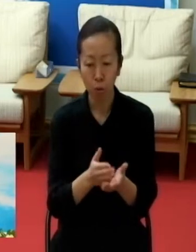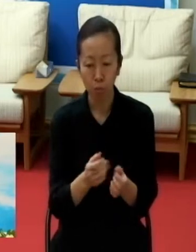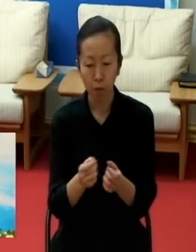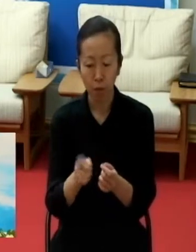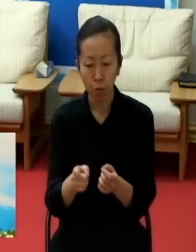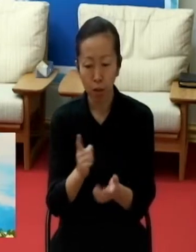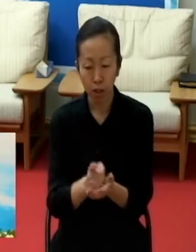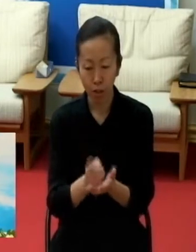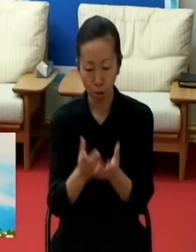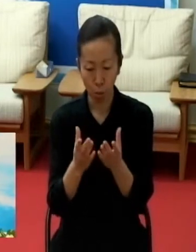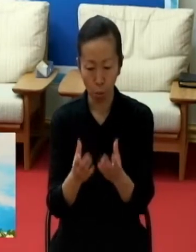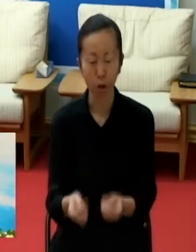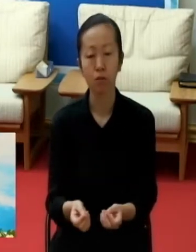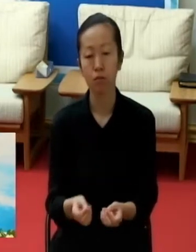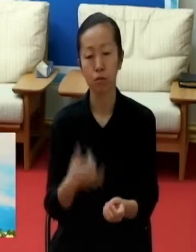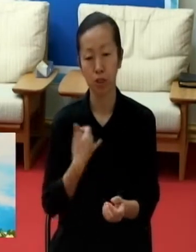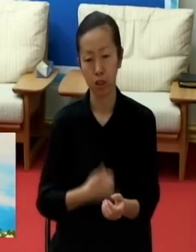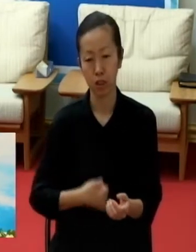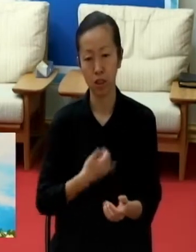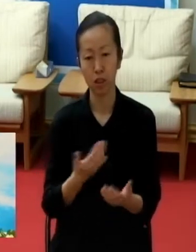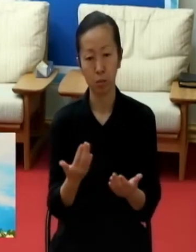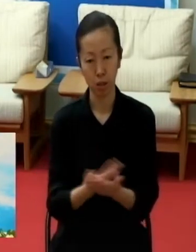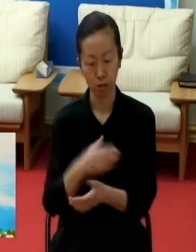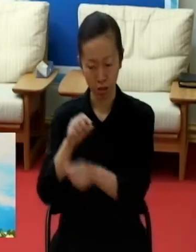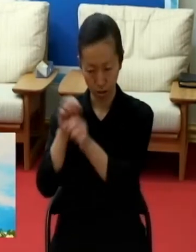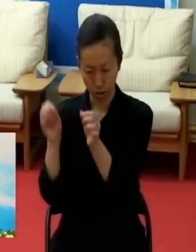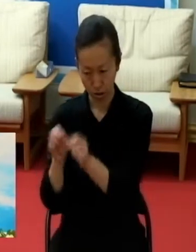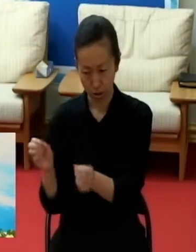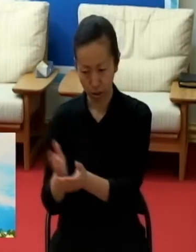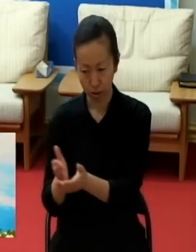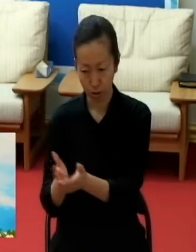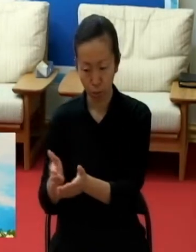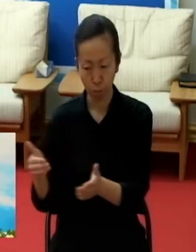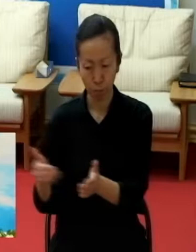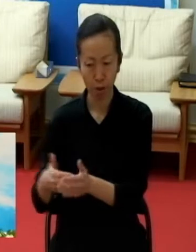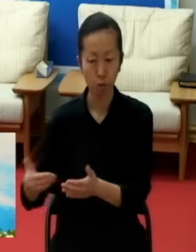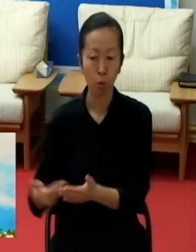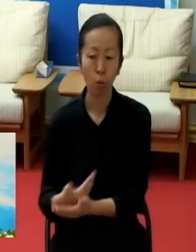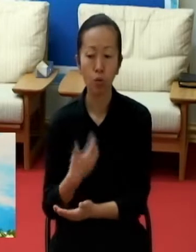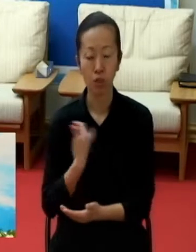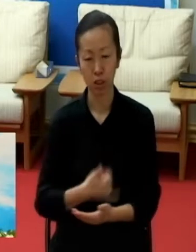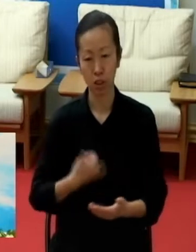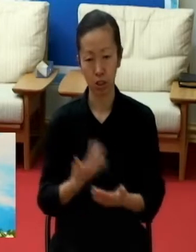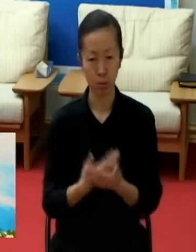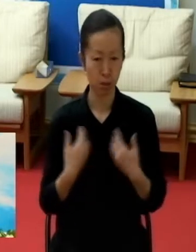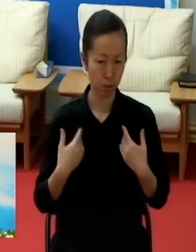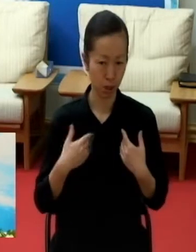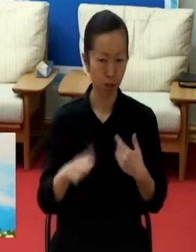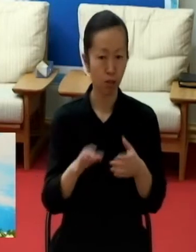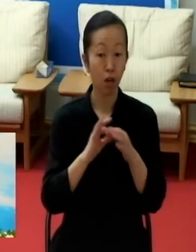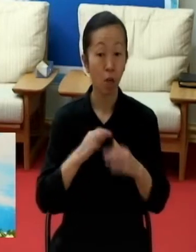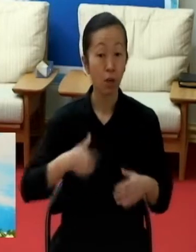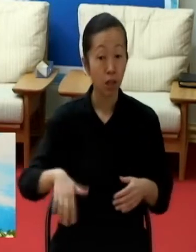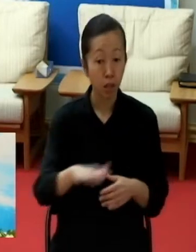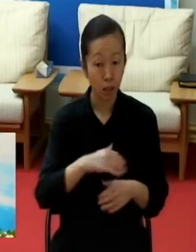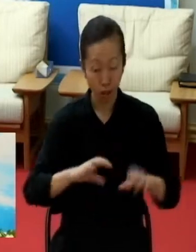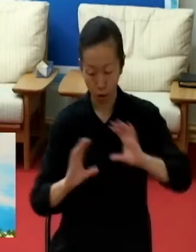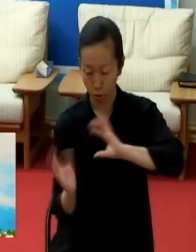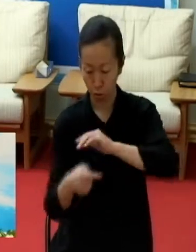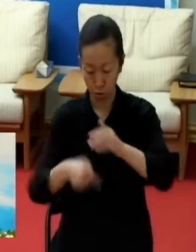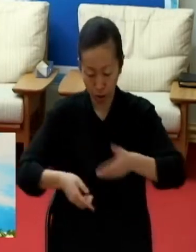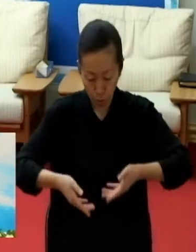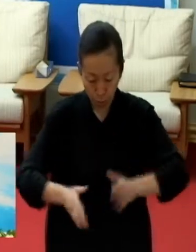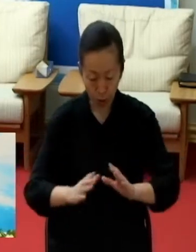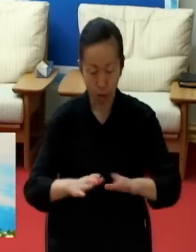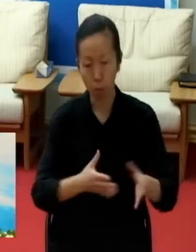이 세상에 태어나서 많은 사람들은 서론 인생에 머물러 있습니다. この世の中で生まれて多くの人